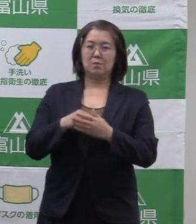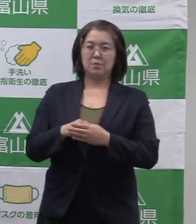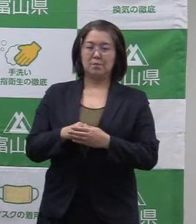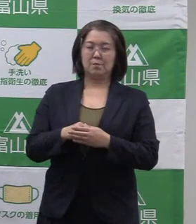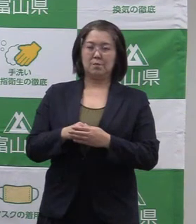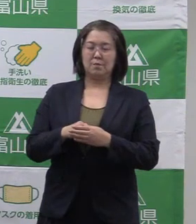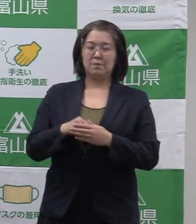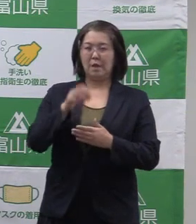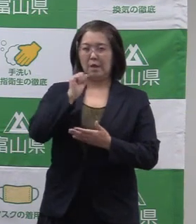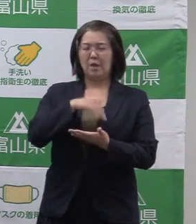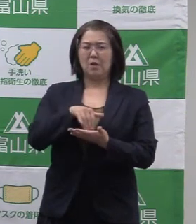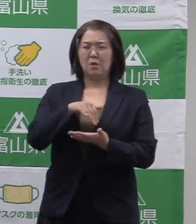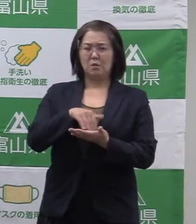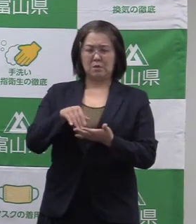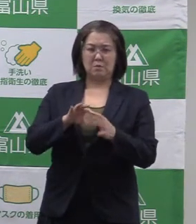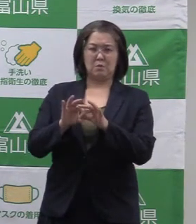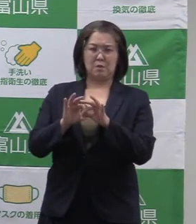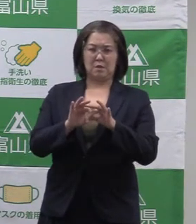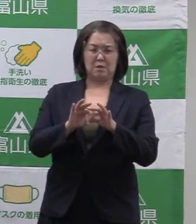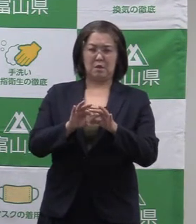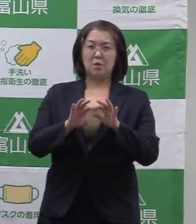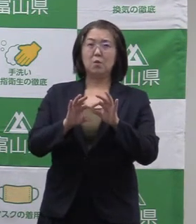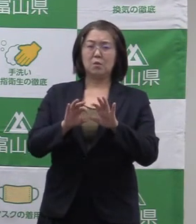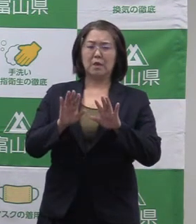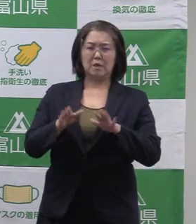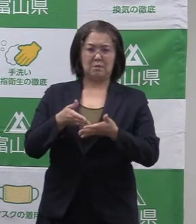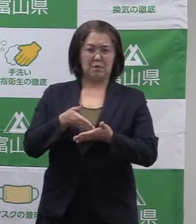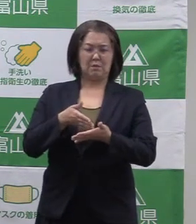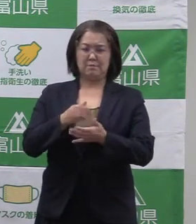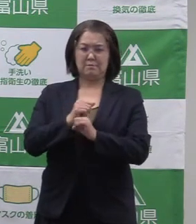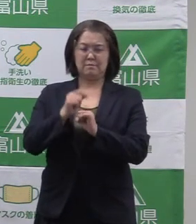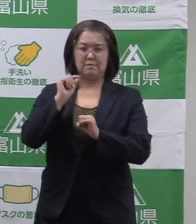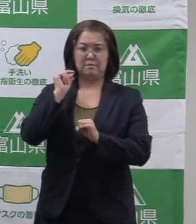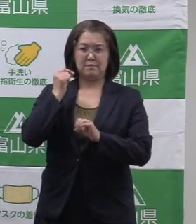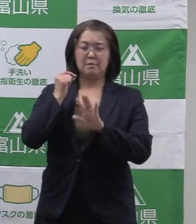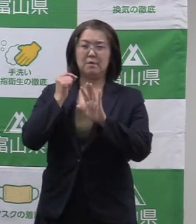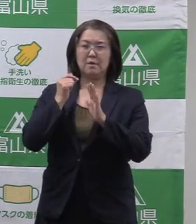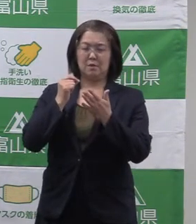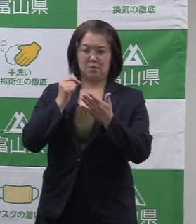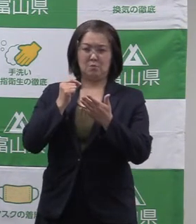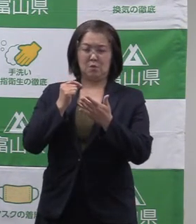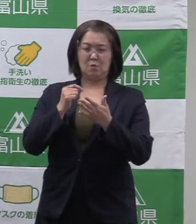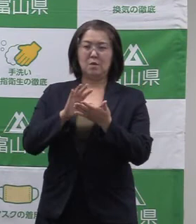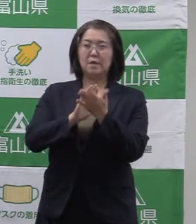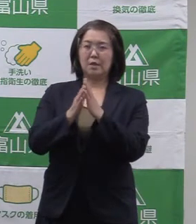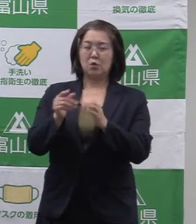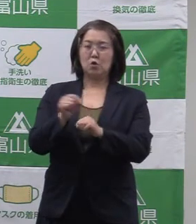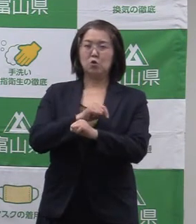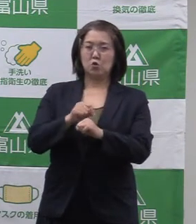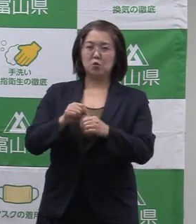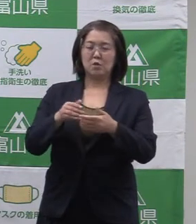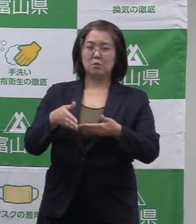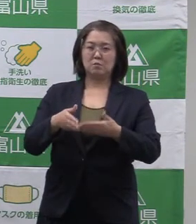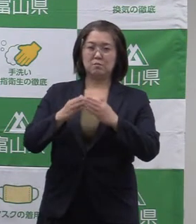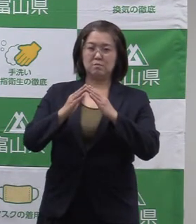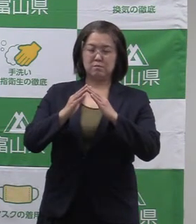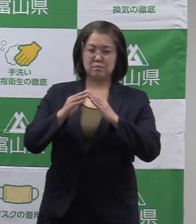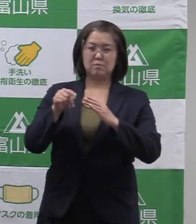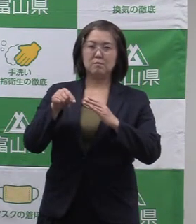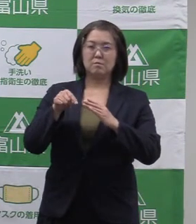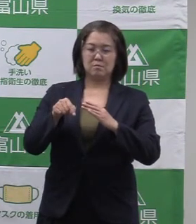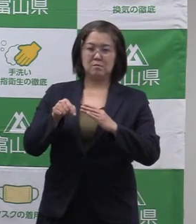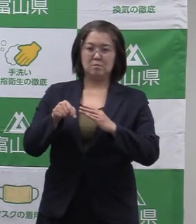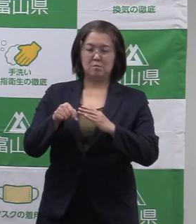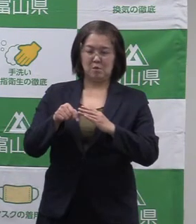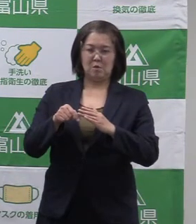算が今関係しますので、これ以上は申し上げませんが、県の特設会場の前倒しについても、検討は